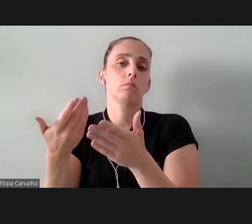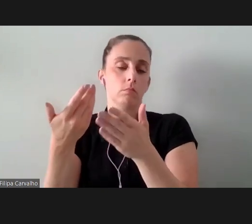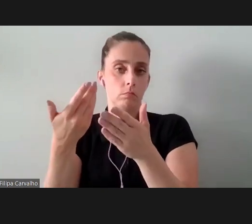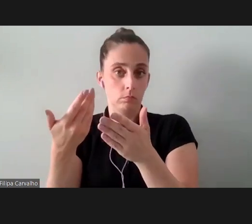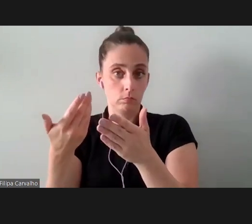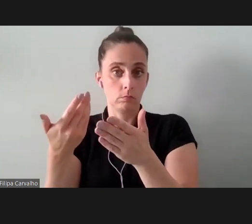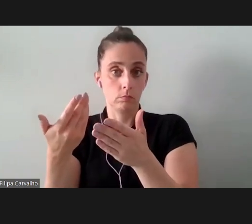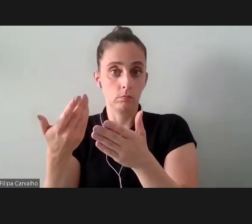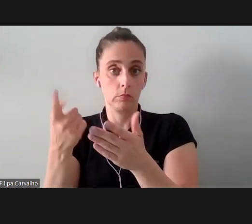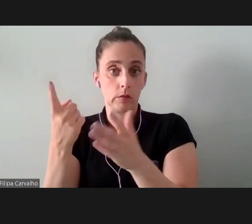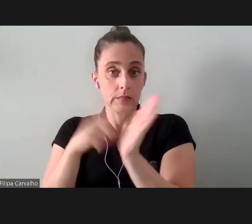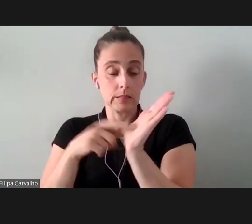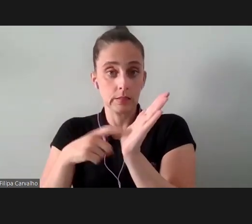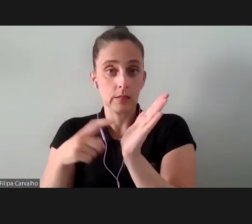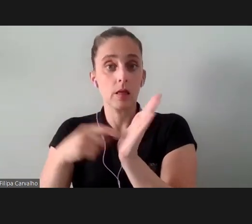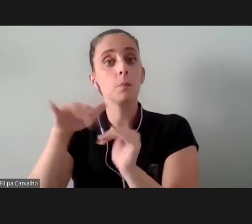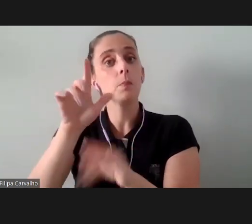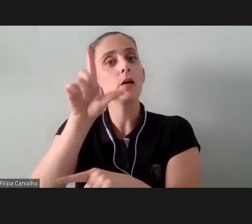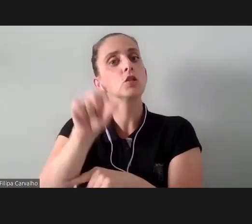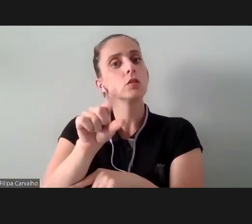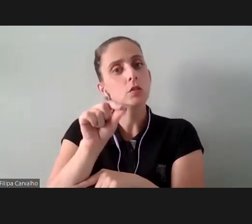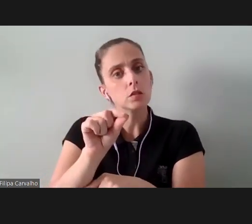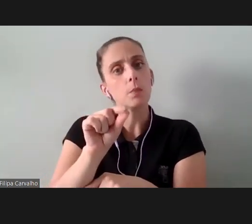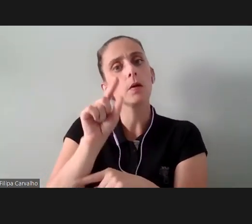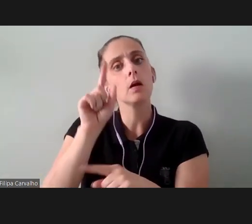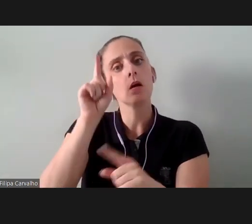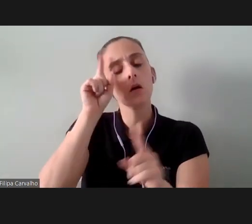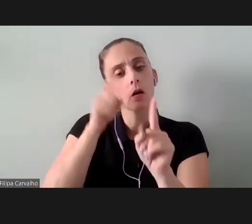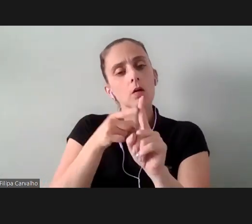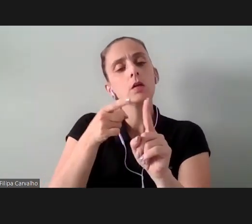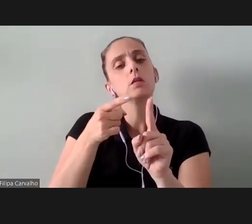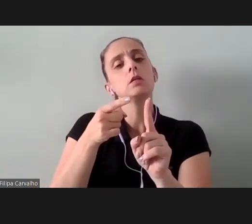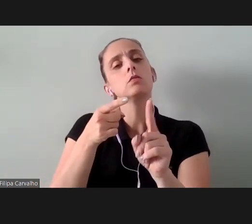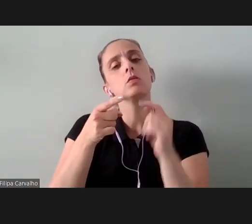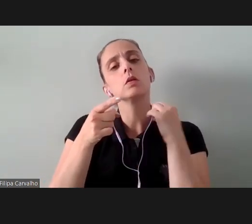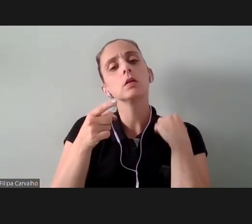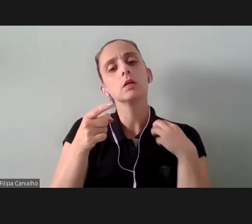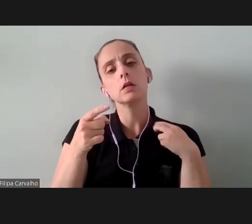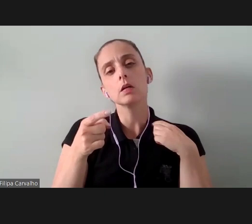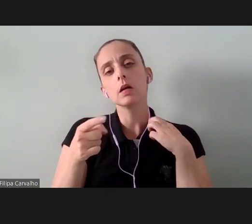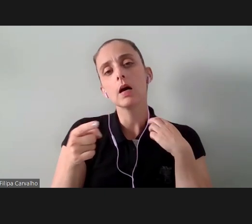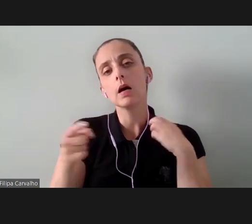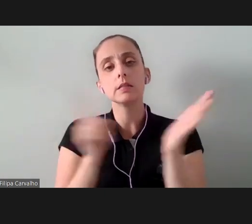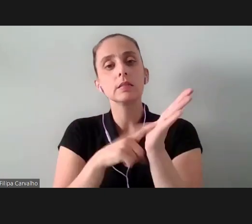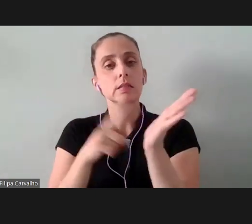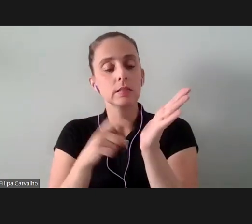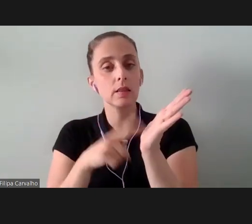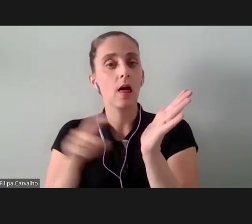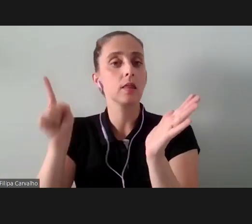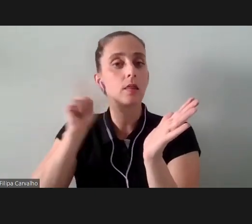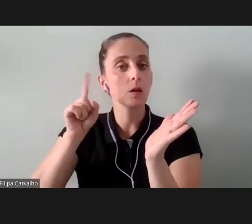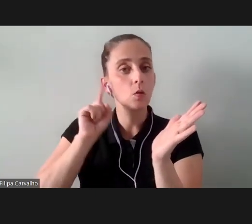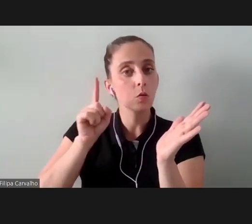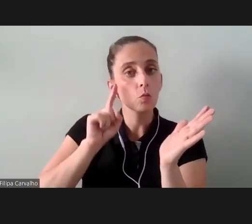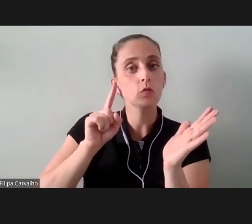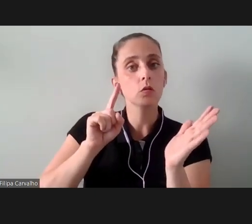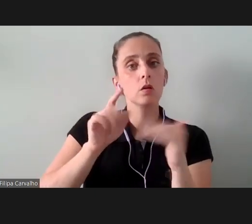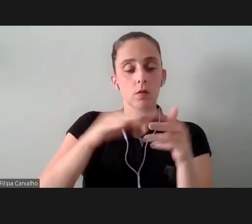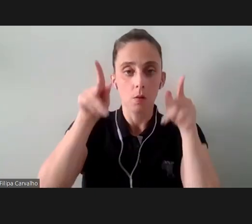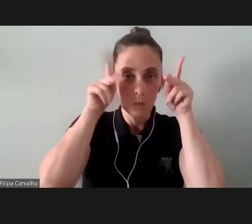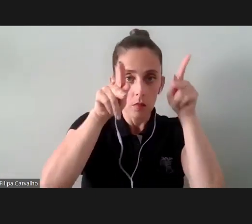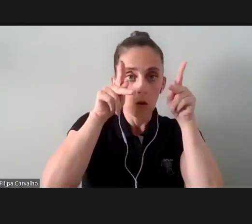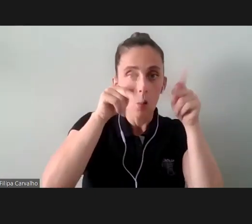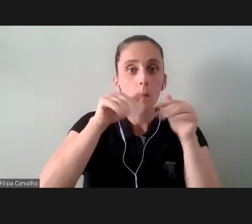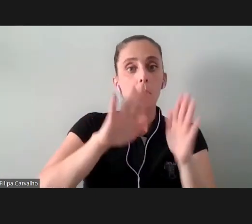o salto que é necessário dar na criação, para abordagens baseadas, ou seja, para uma abordagem pedagógica baseada em